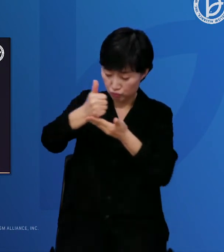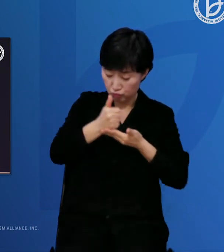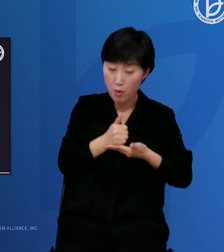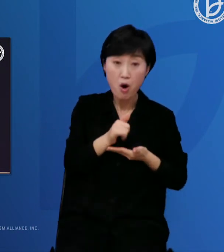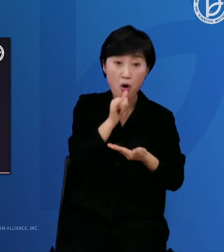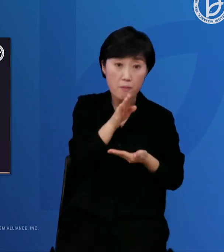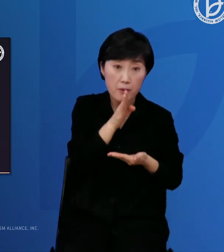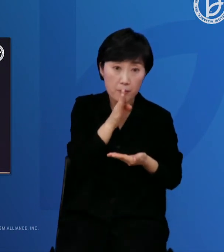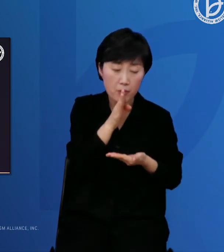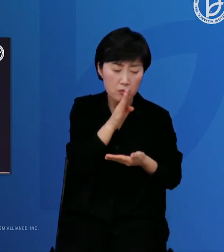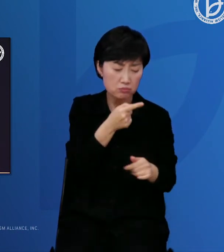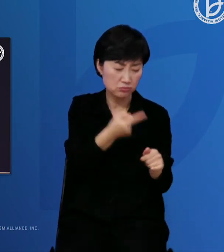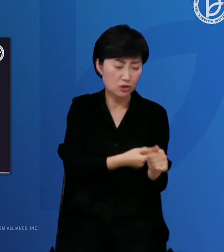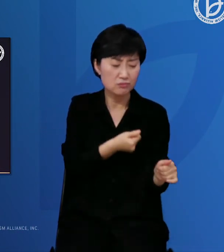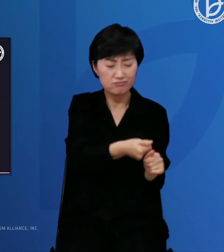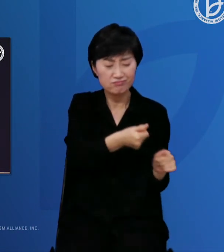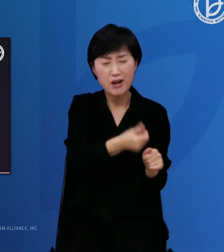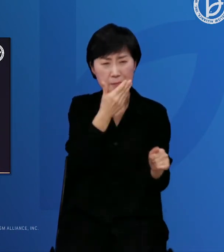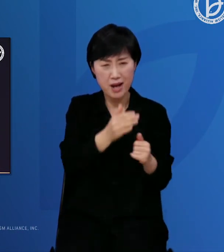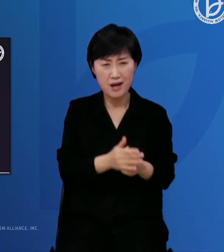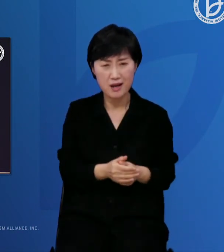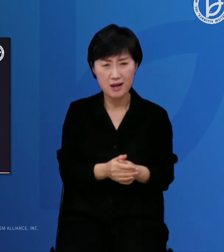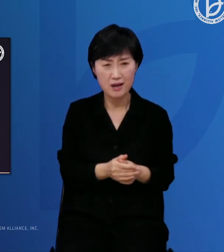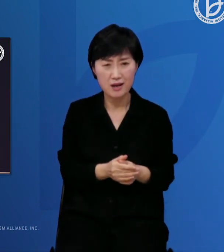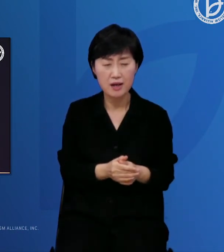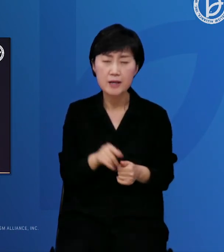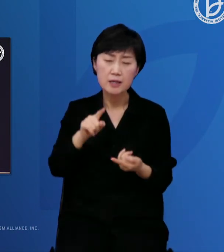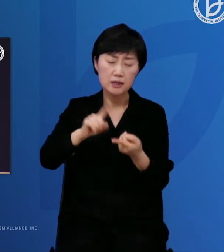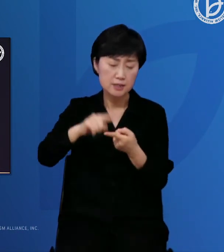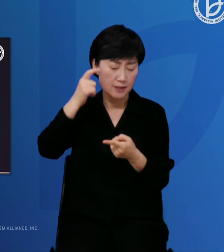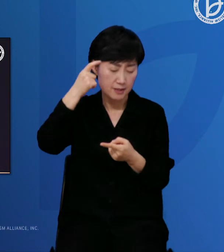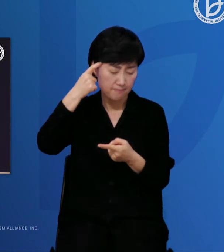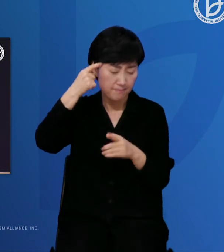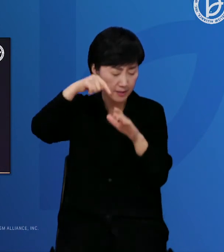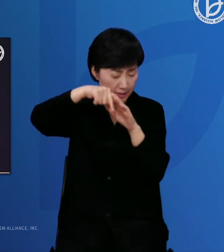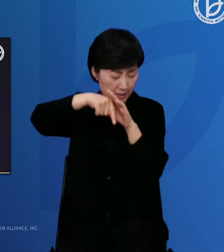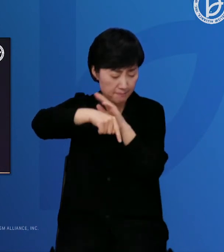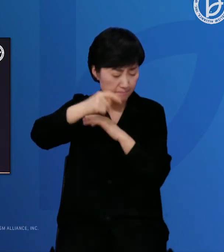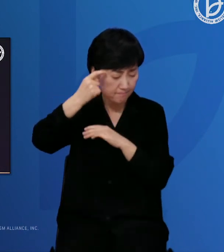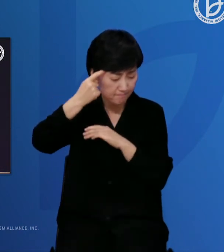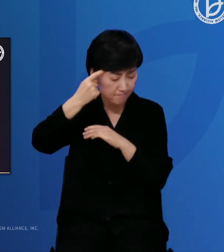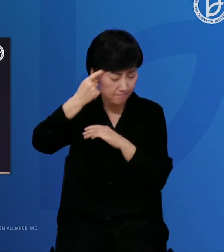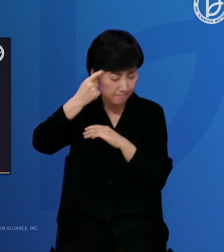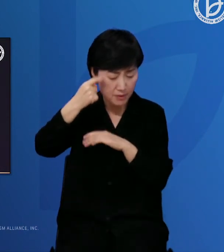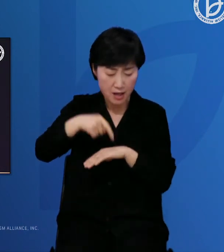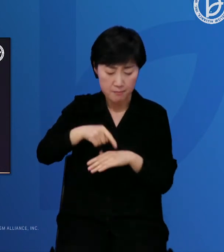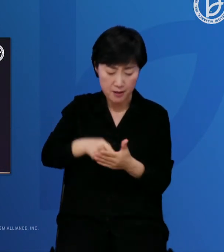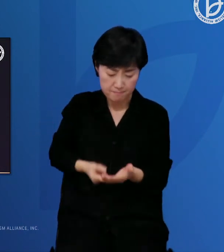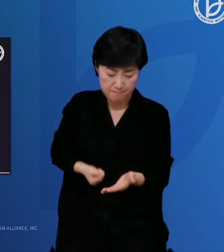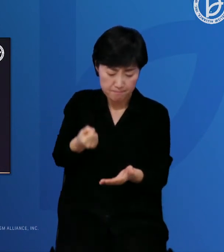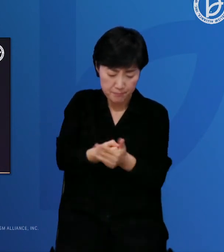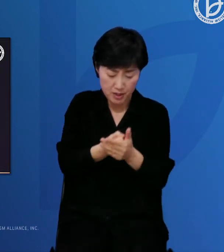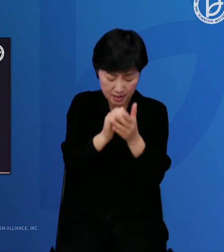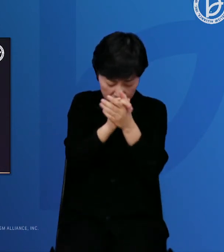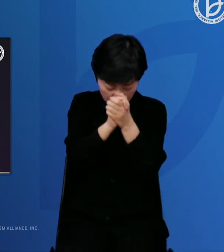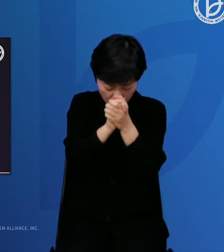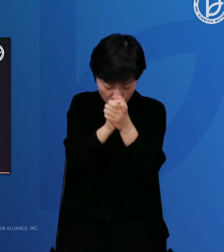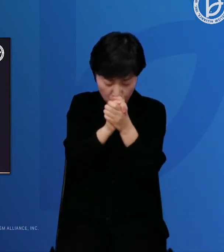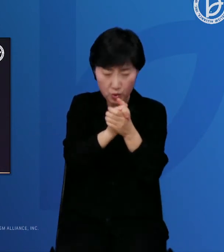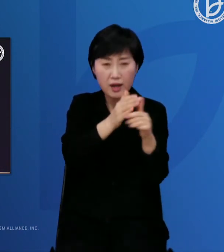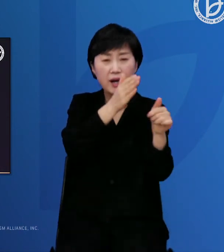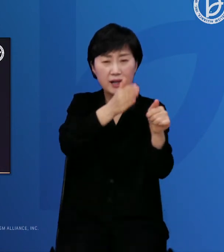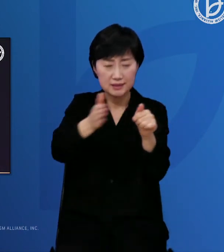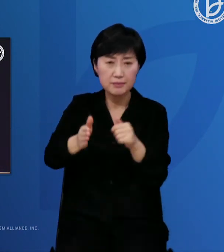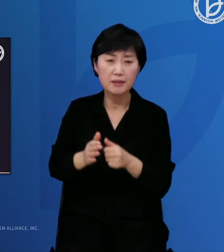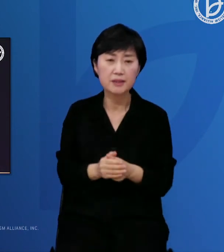absolutely have 어떤 success. 사람은 깊이 해볼 필요 있습니다. And for some people, perhaps you can do this in a very 광야의 deep 결단의 way. 시간을 가지라. Have that time to make that resolution